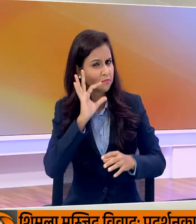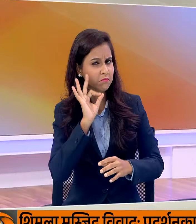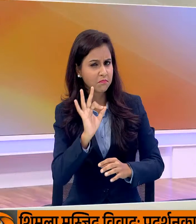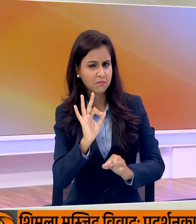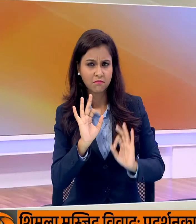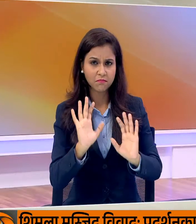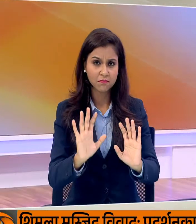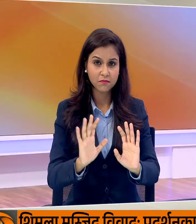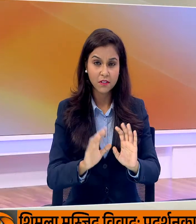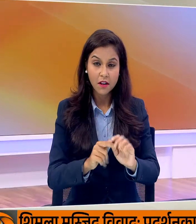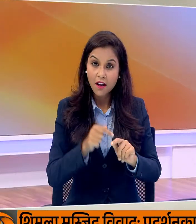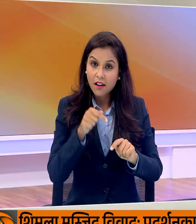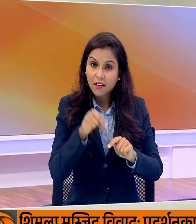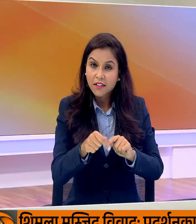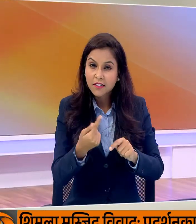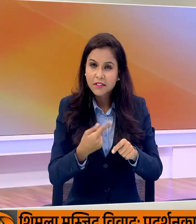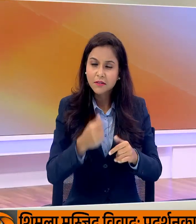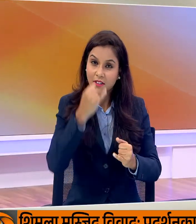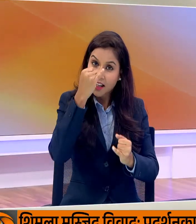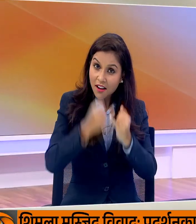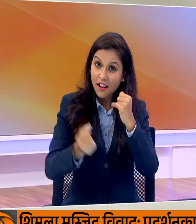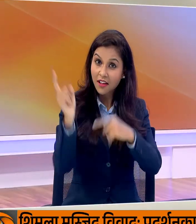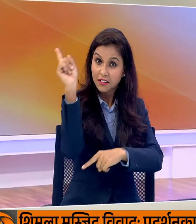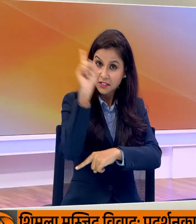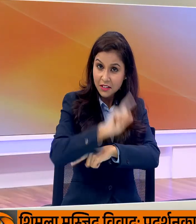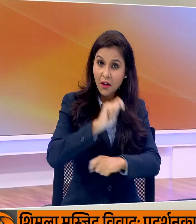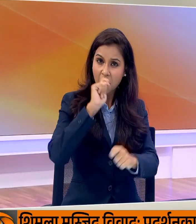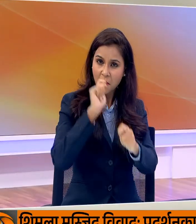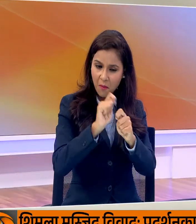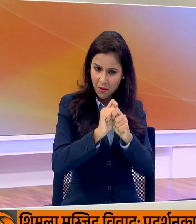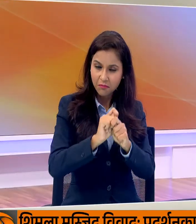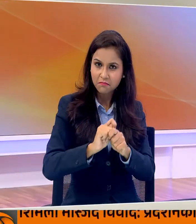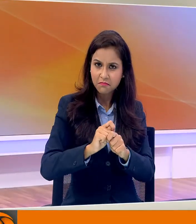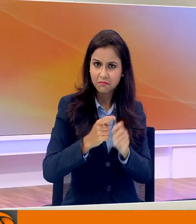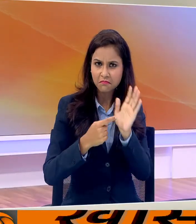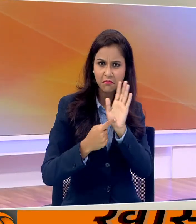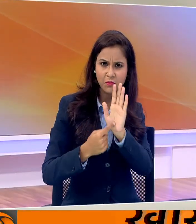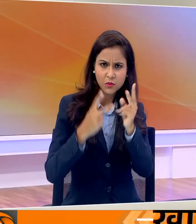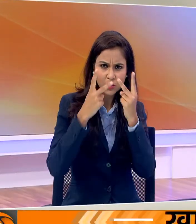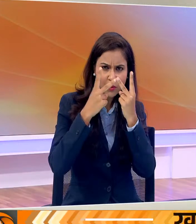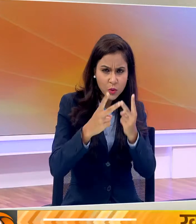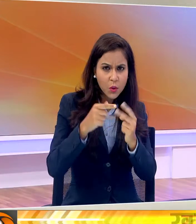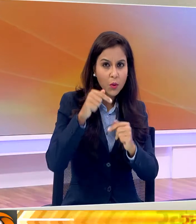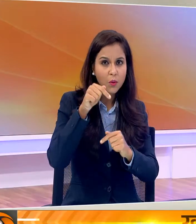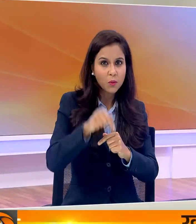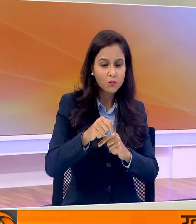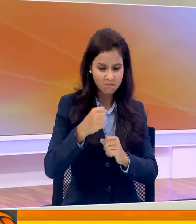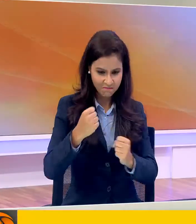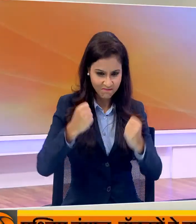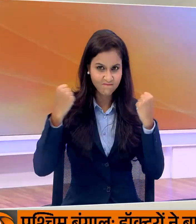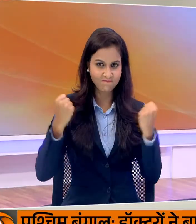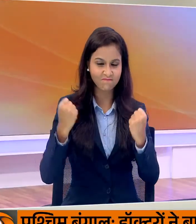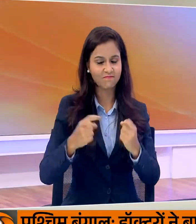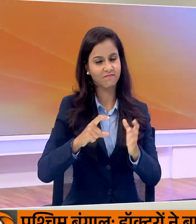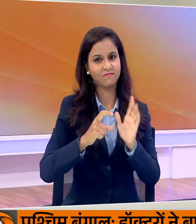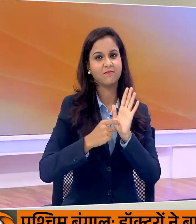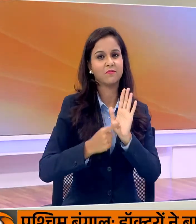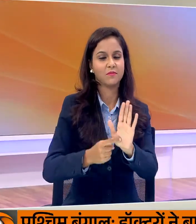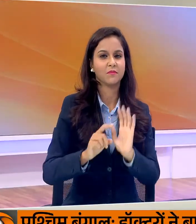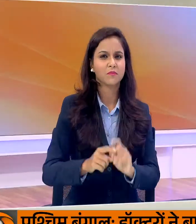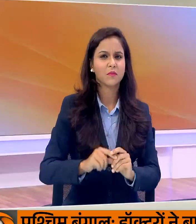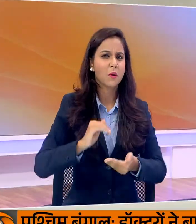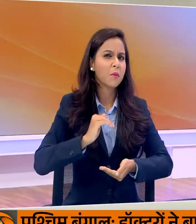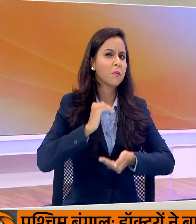कि at least at the end of the day if your work is recognized, so that gives you a boost, you know. पुरस्कार में